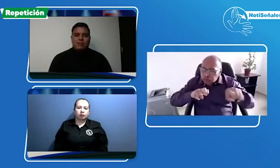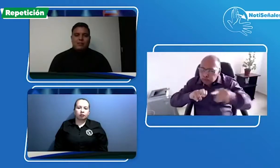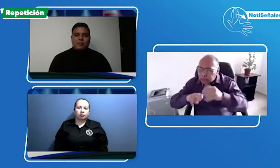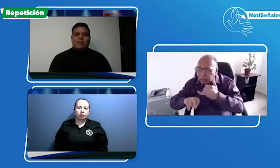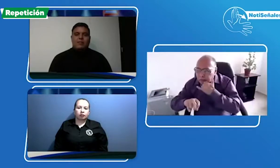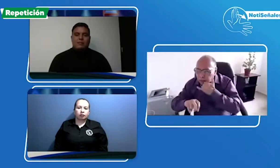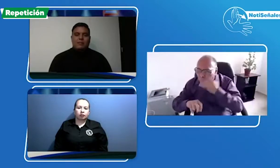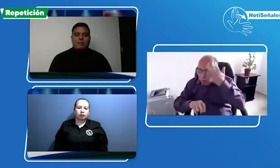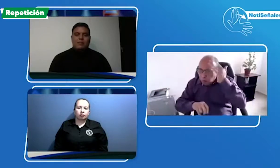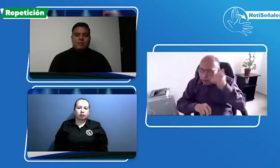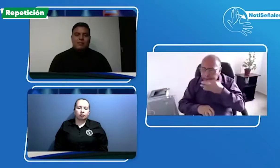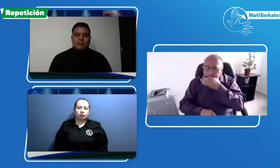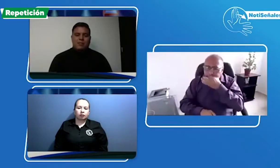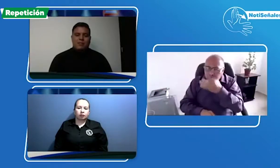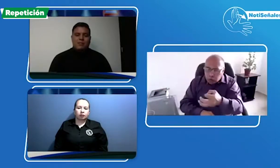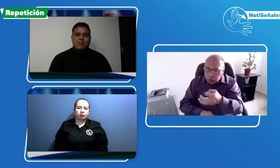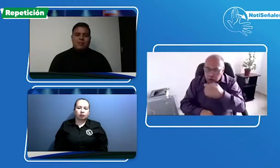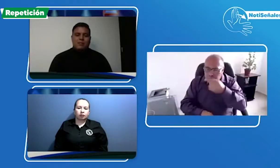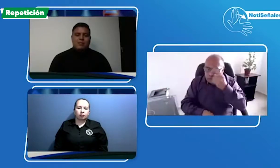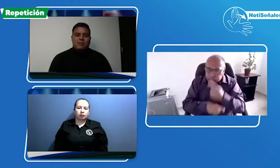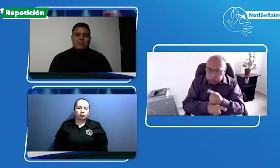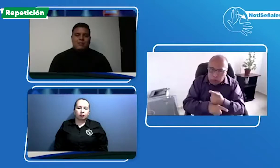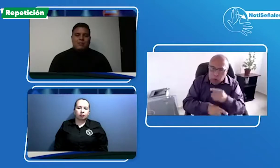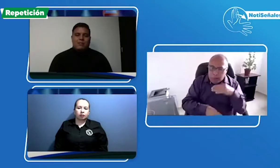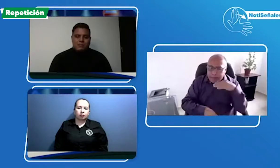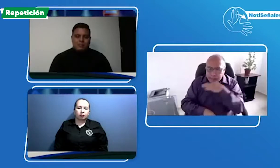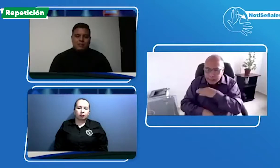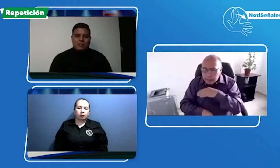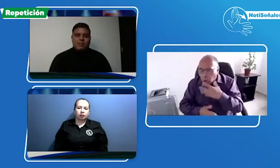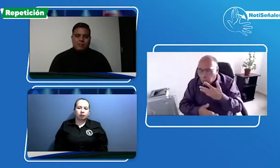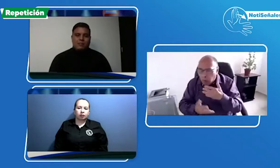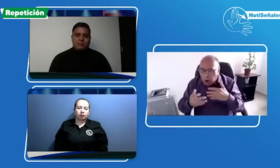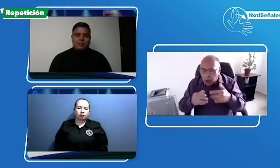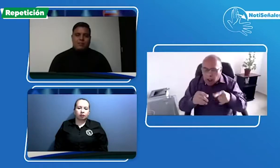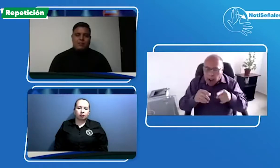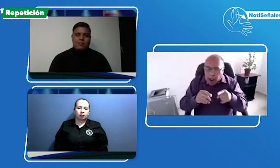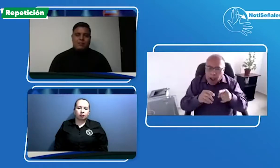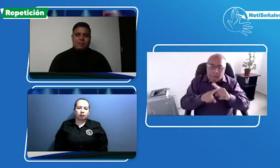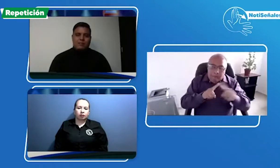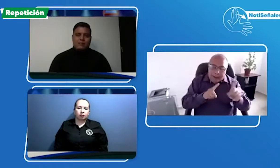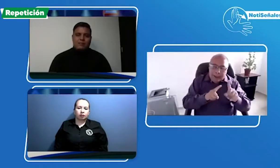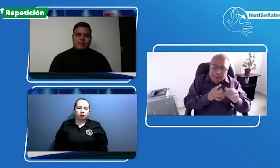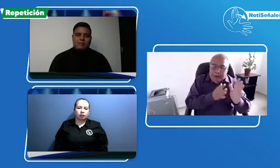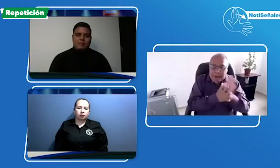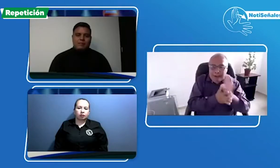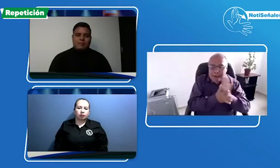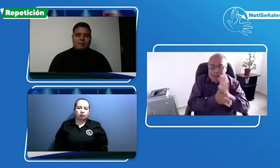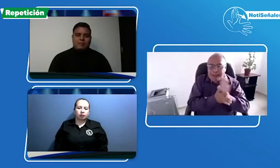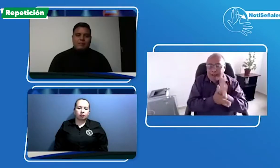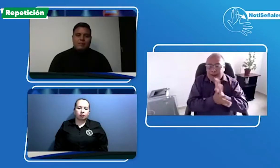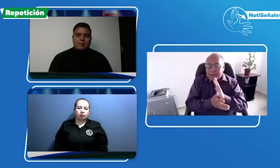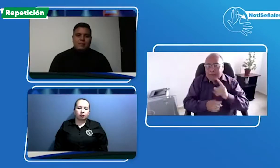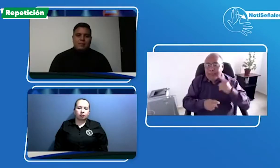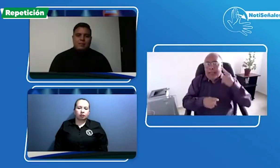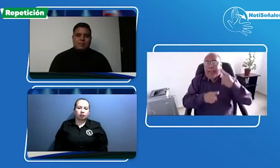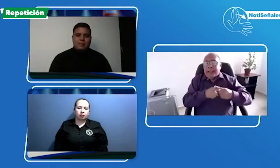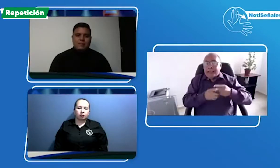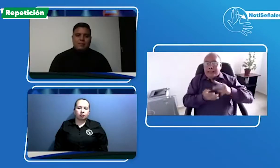pues no simplemente se trató de coger y divulgarlo acá en Noticieniales sino de hacer ese proceso de investigación